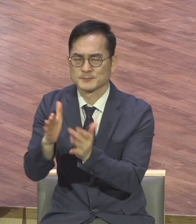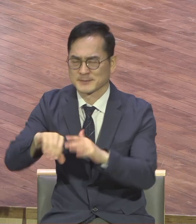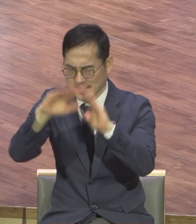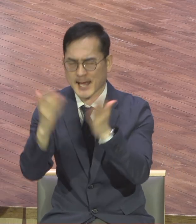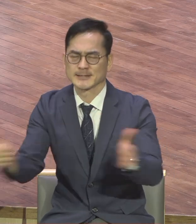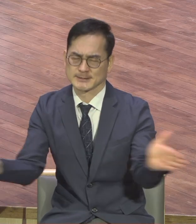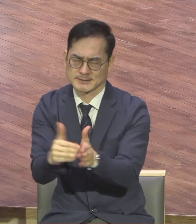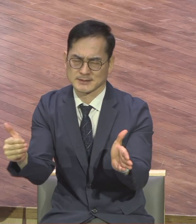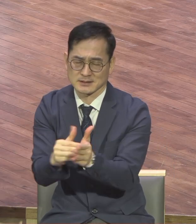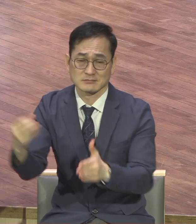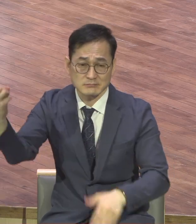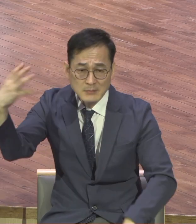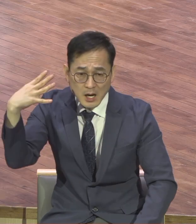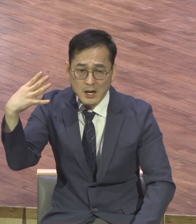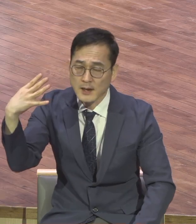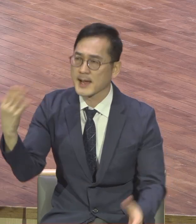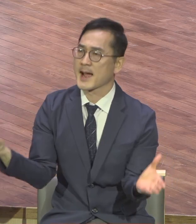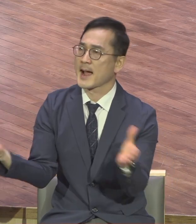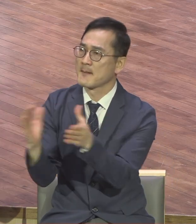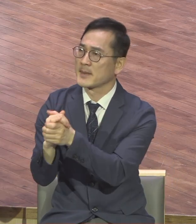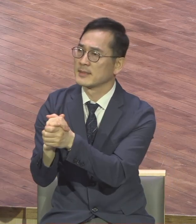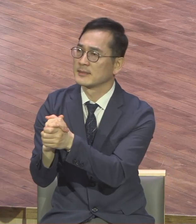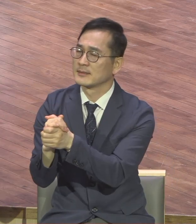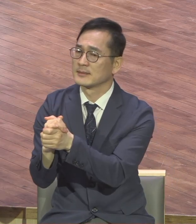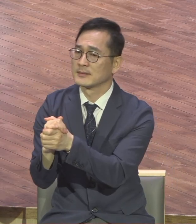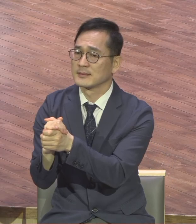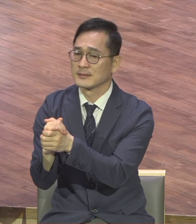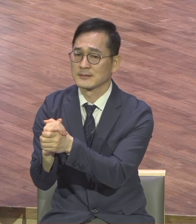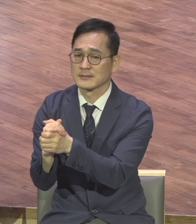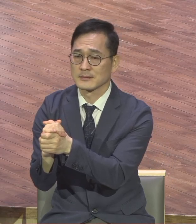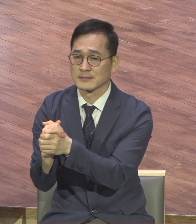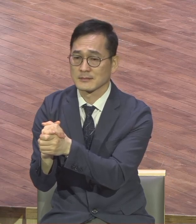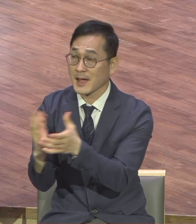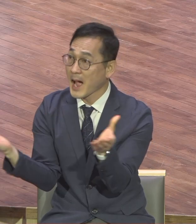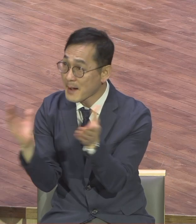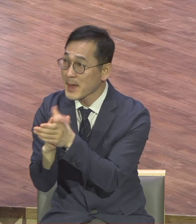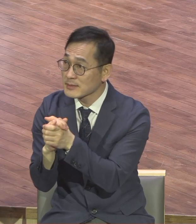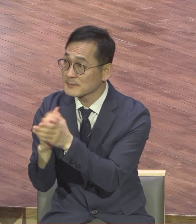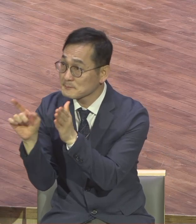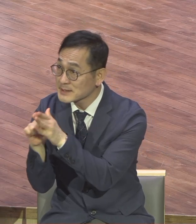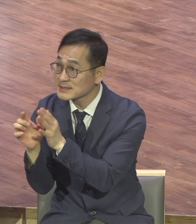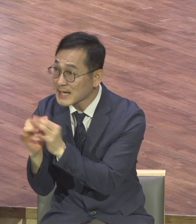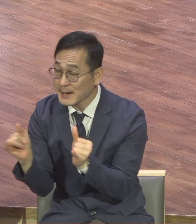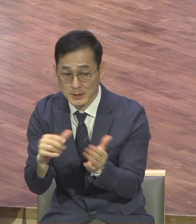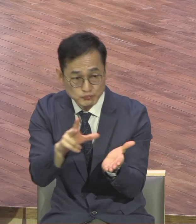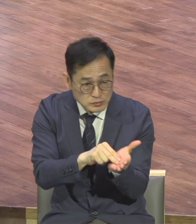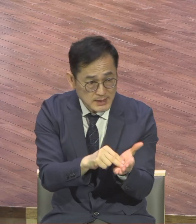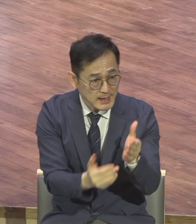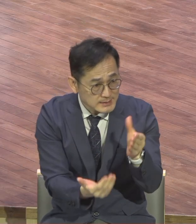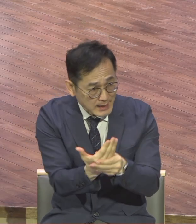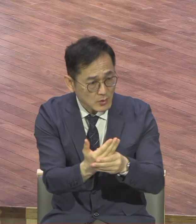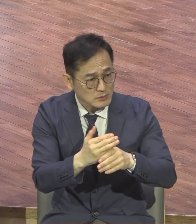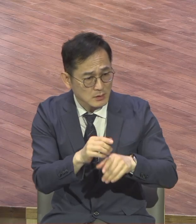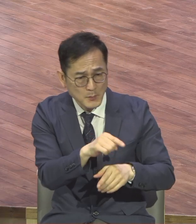다 끝냈으면 문제와 사건 위기 어려움 이게 도리어 더 나중에는요